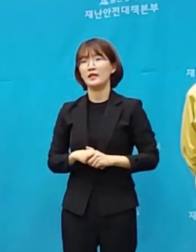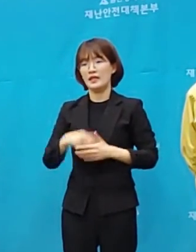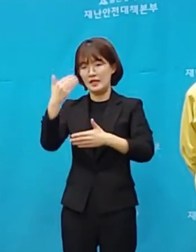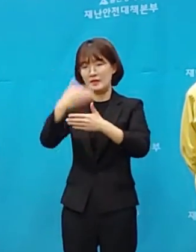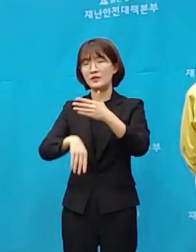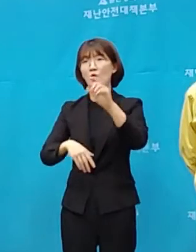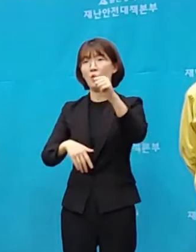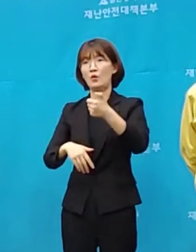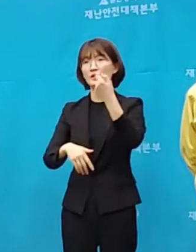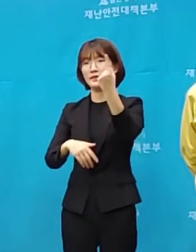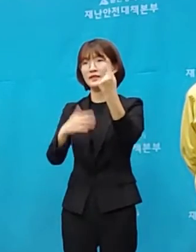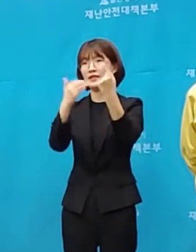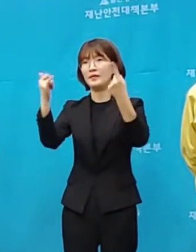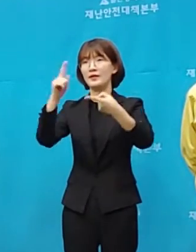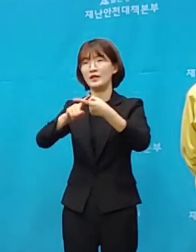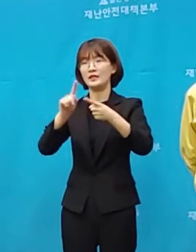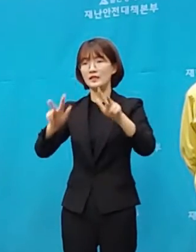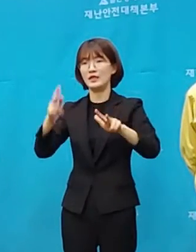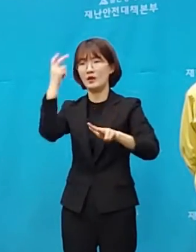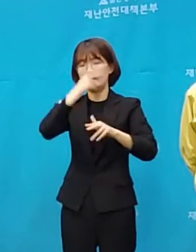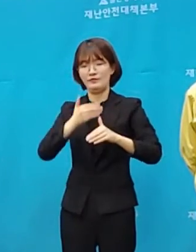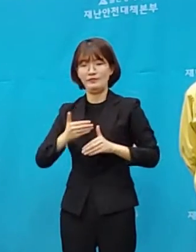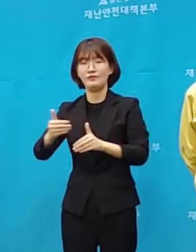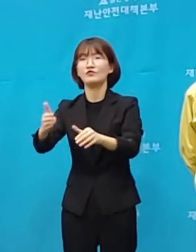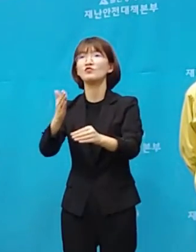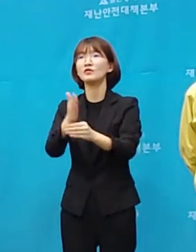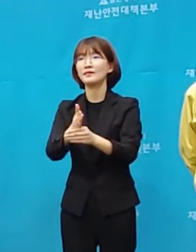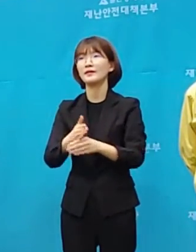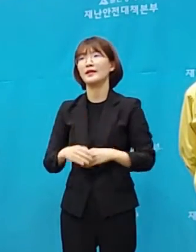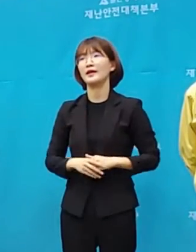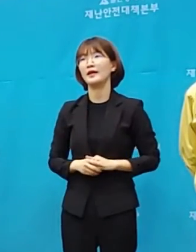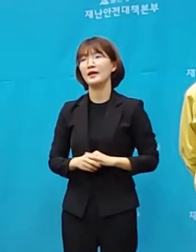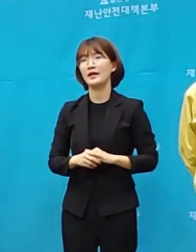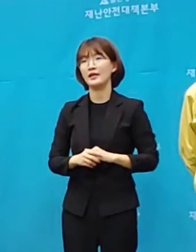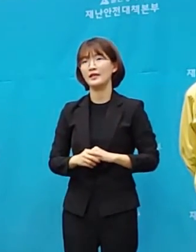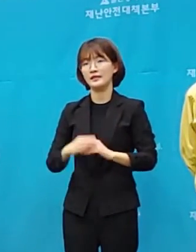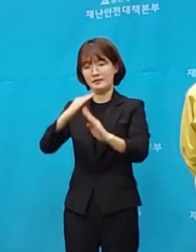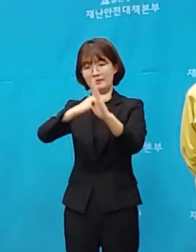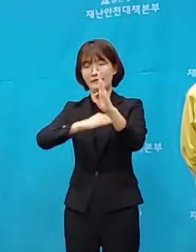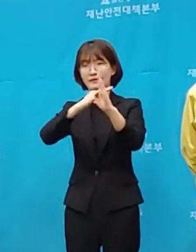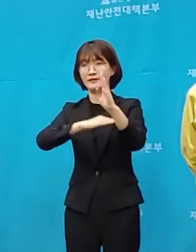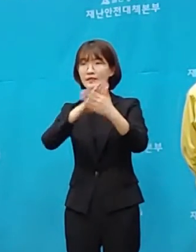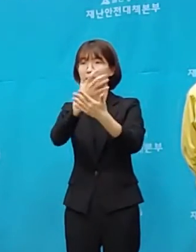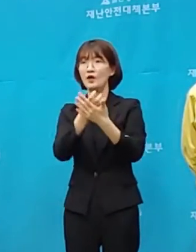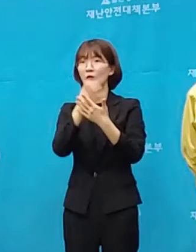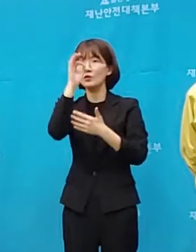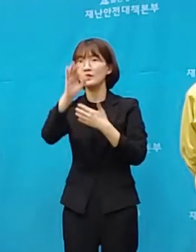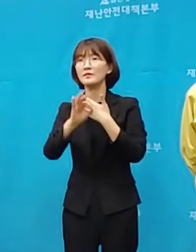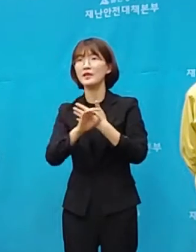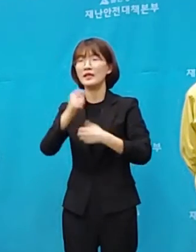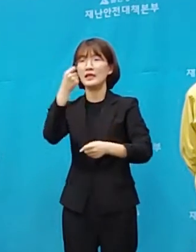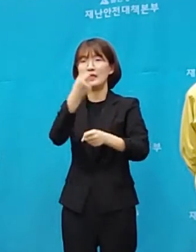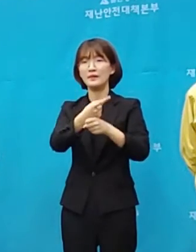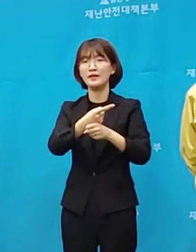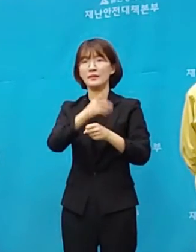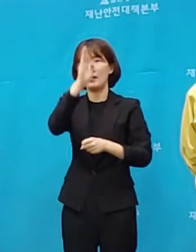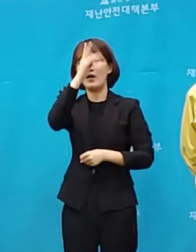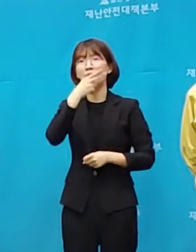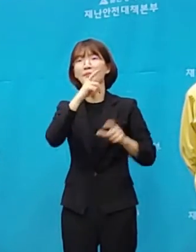대한 검사도 순조롭게 이어지고 있습니다. 아래쪽에 보시면은 이미 음성으로 나오신